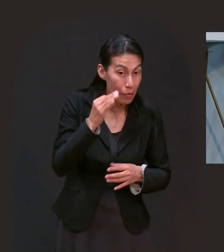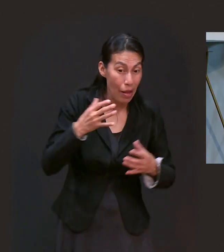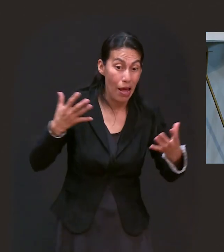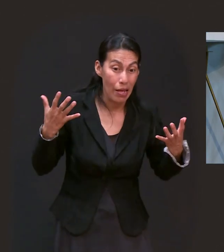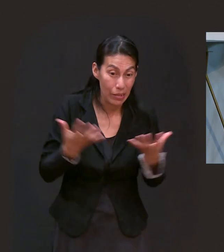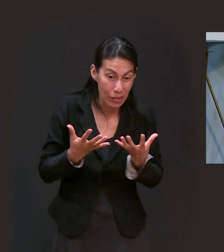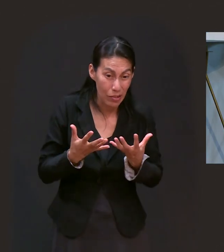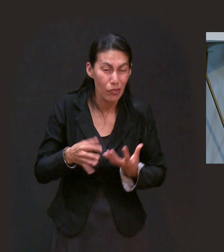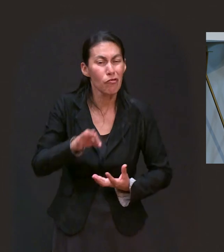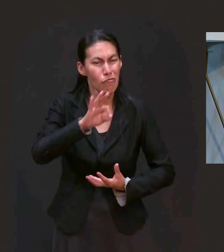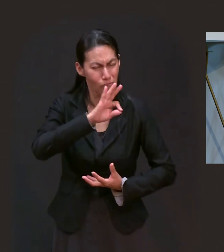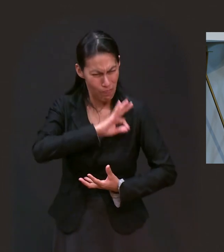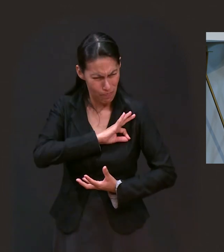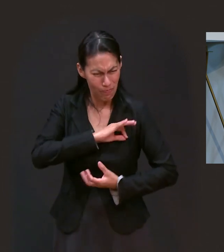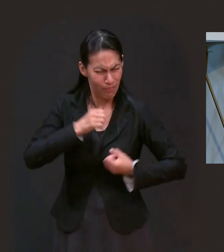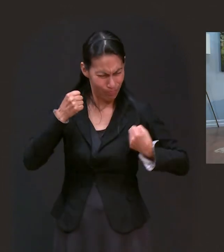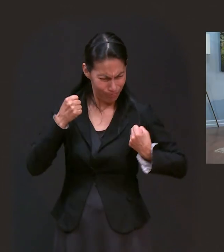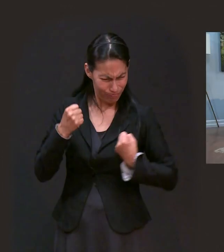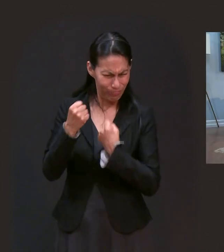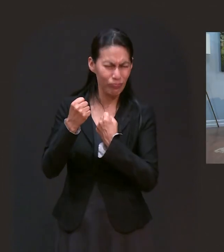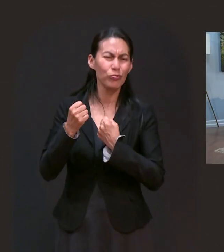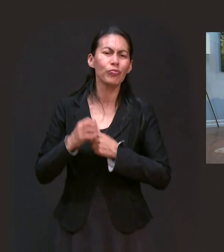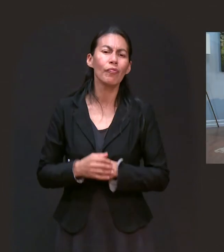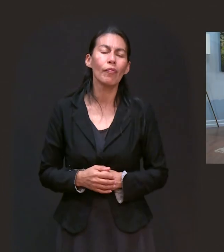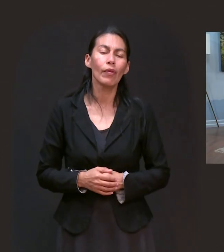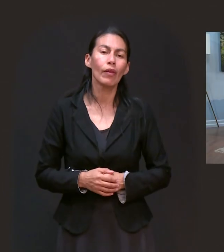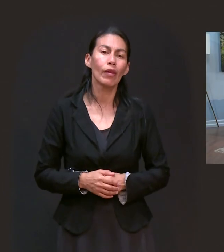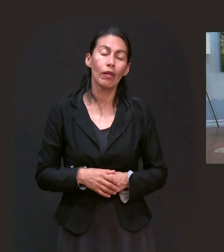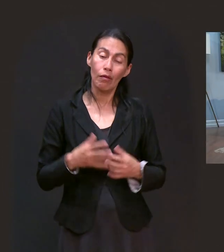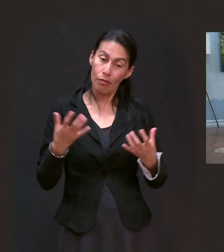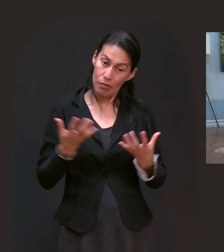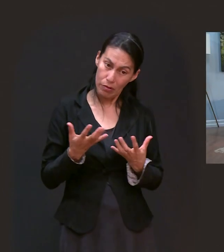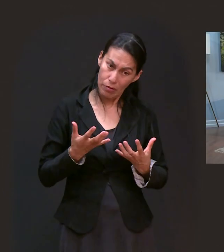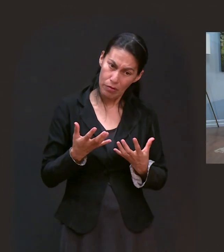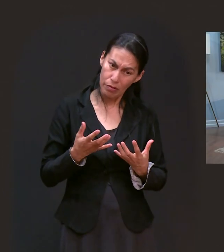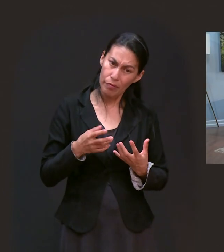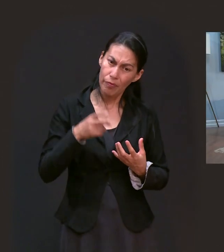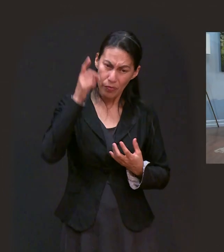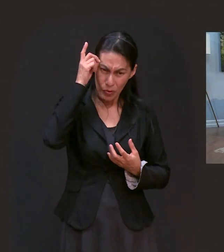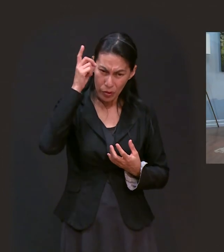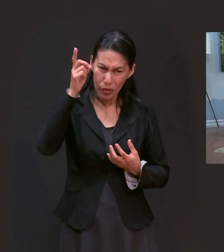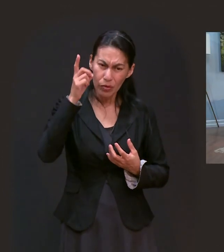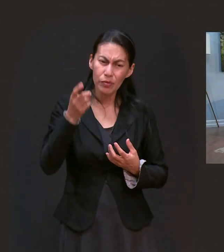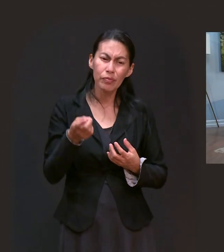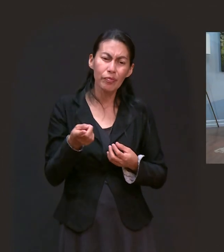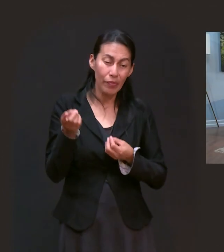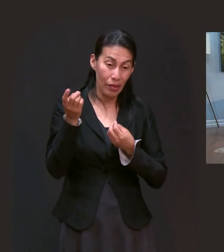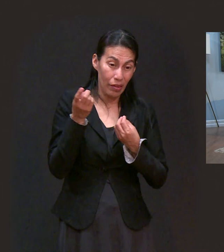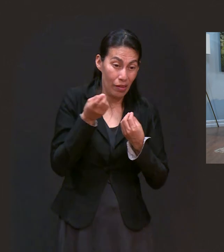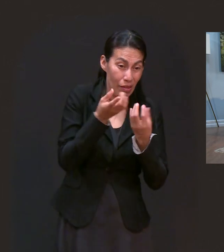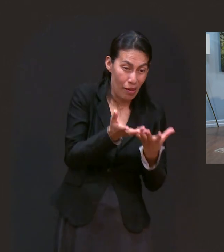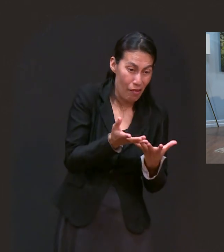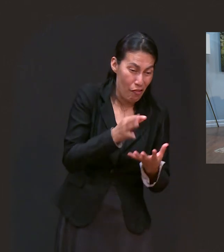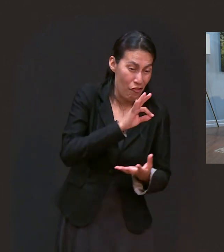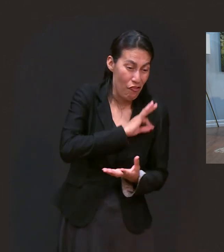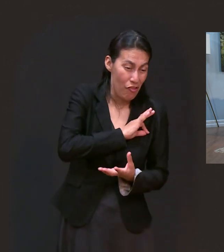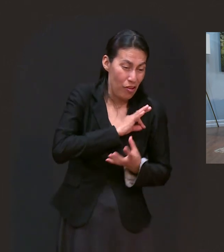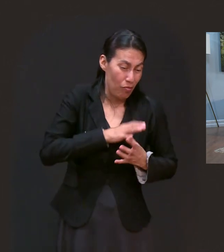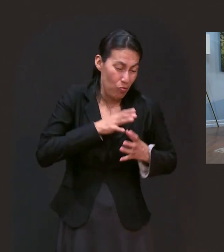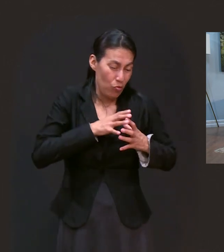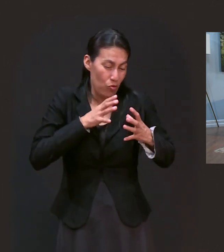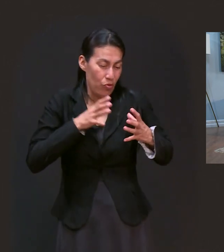actual para actuar con fe exacto y la actuación es parte de las condiciones de la fe